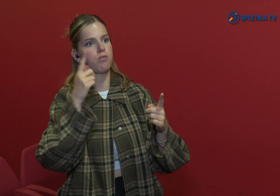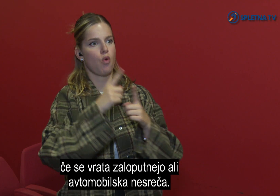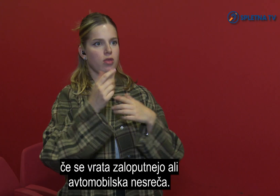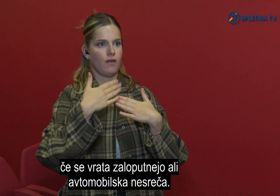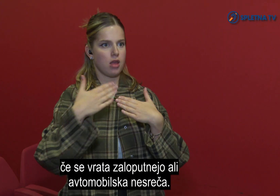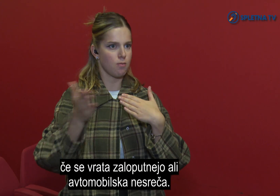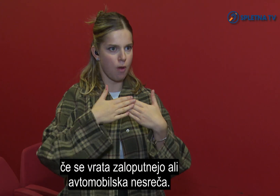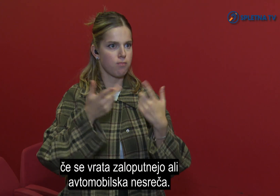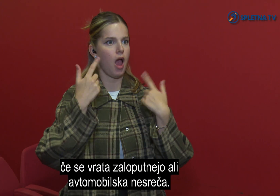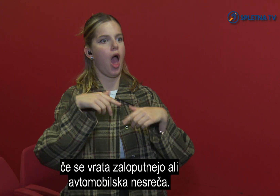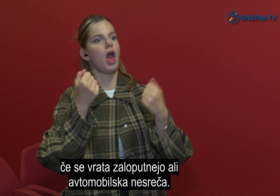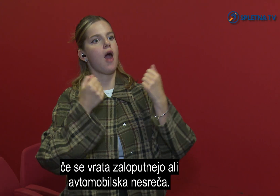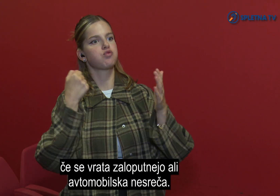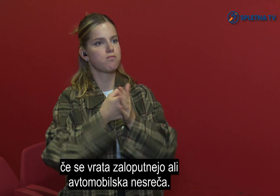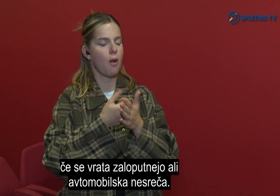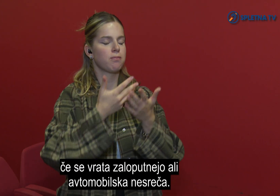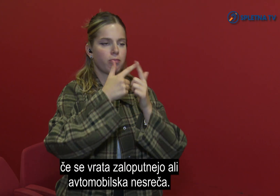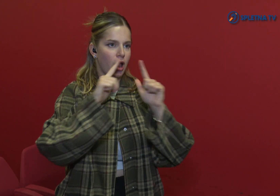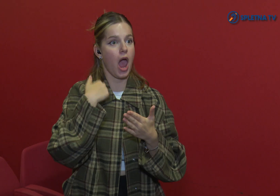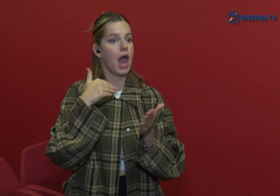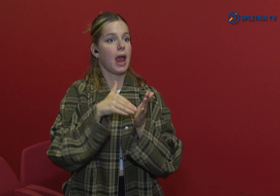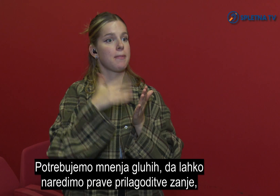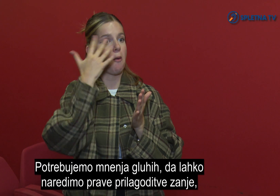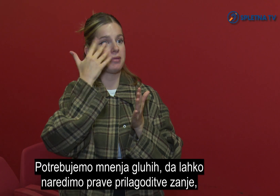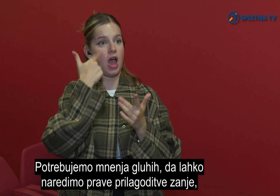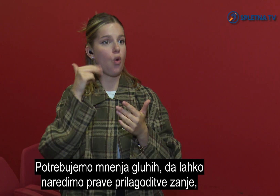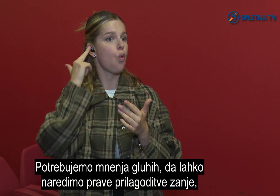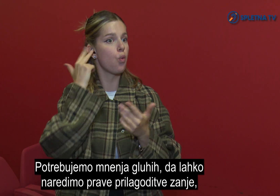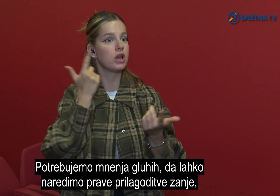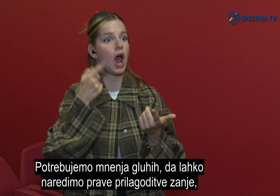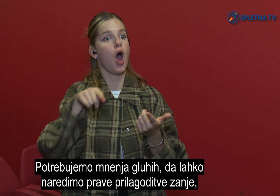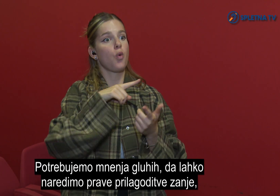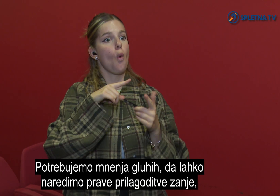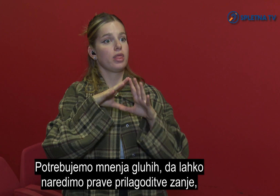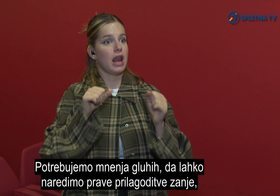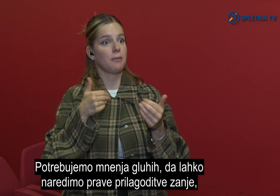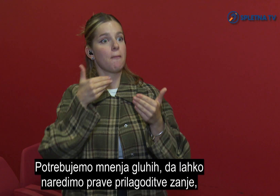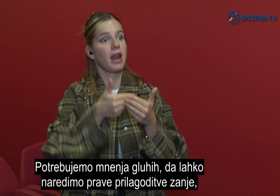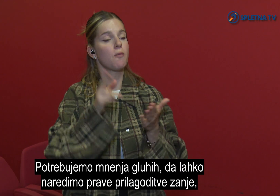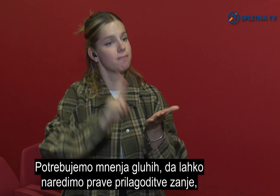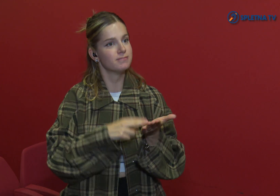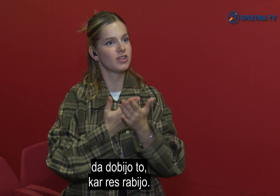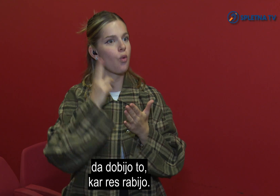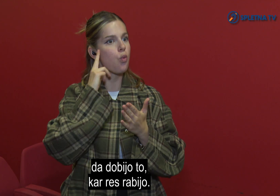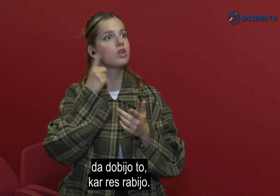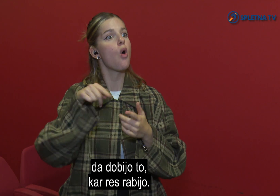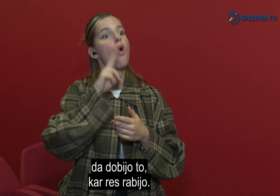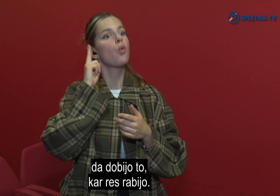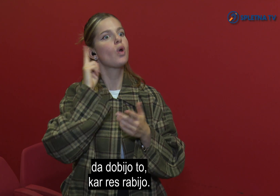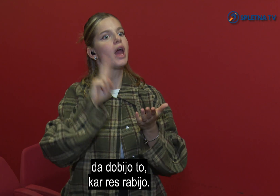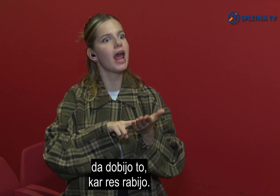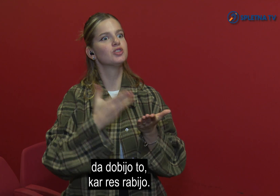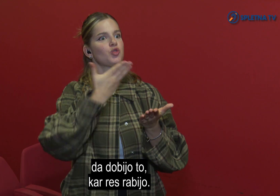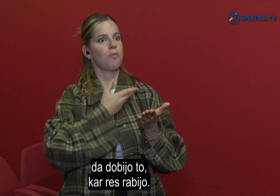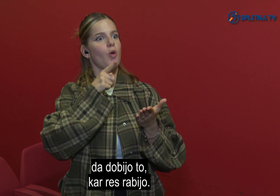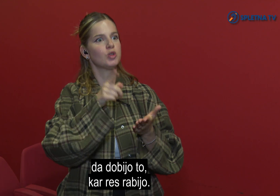hrup je to bil, kot naprimer, če se vrata zaloputnejo ali je avtomobilska nesreča. Potrebujemo mnenja gluhih, da lahko